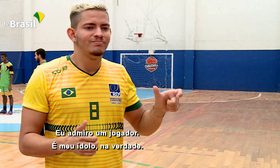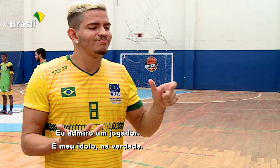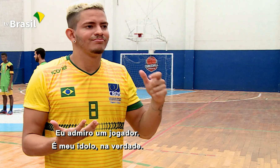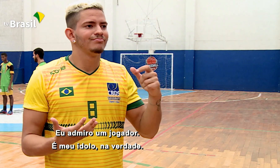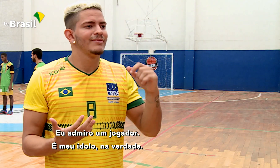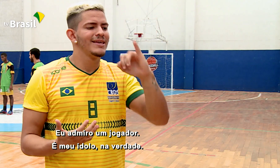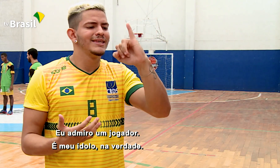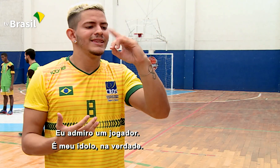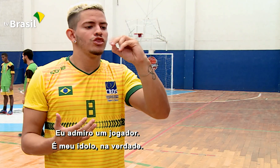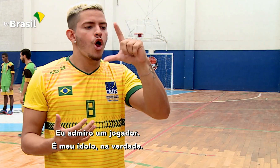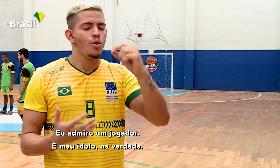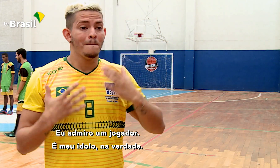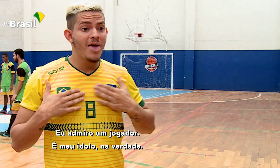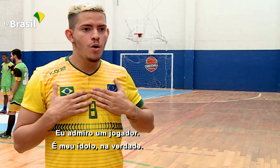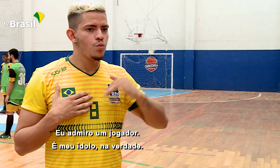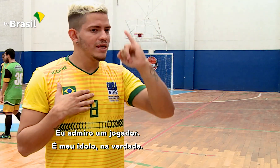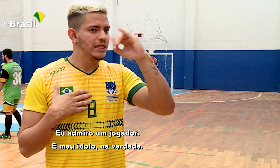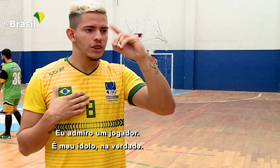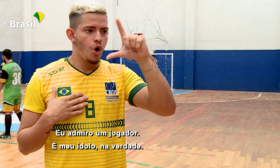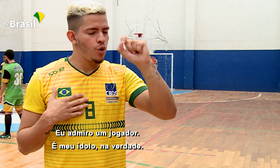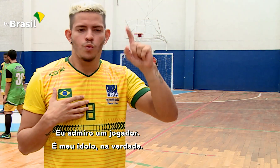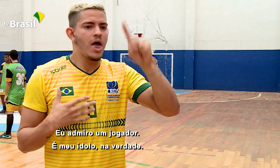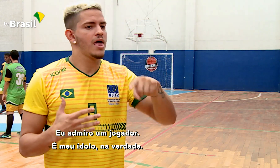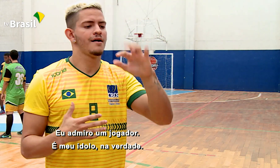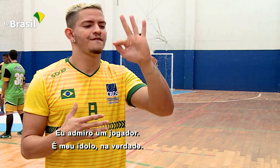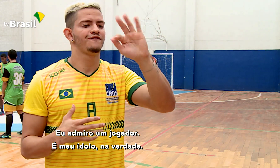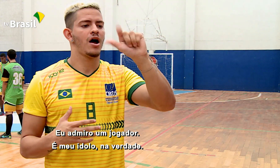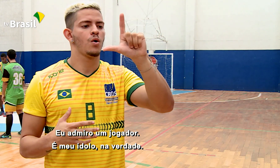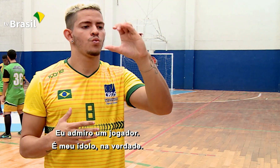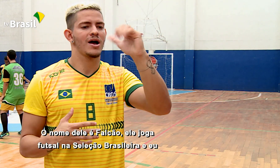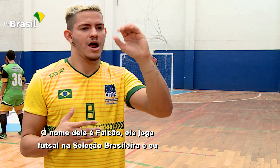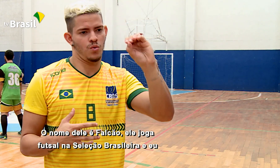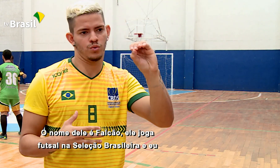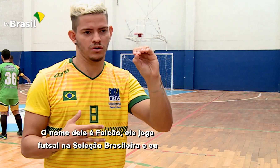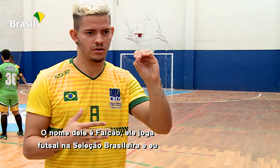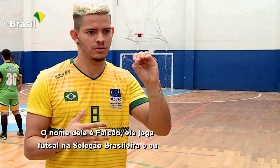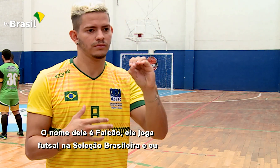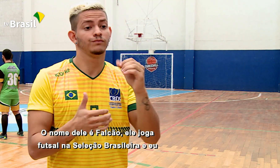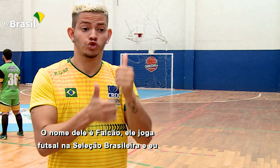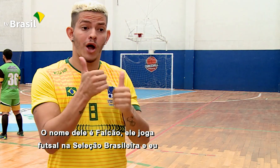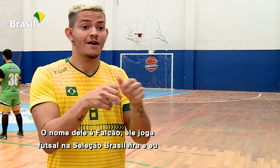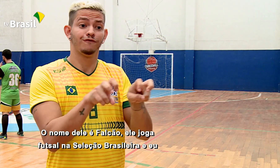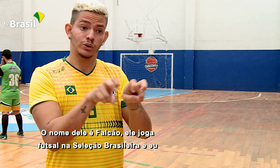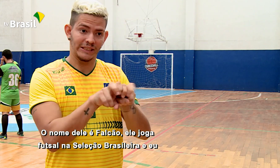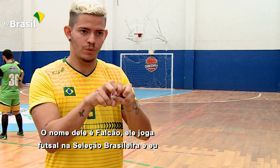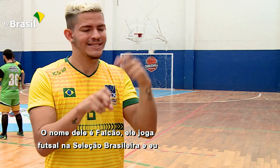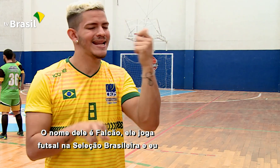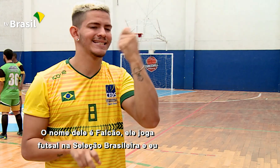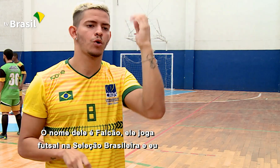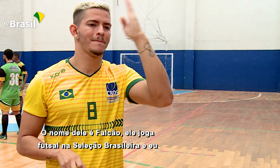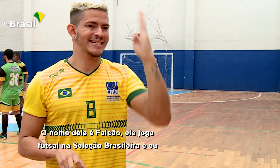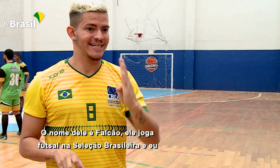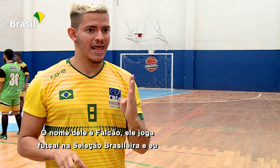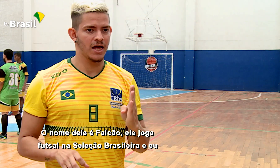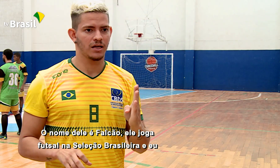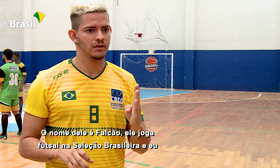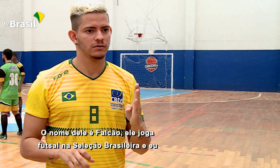um jogador, é meu ídolo, na verdade. O nome dele é Falcão. Ele joga futsal na